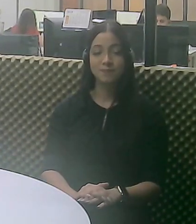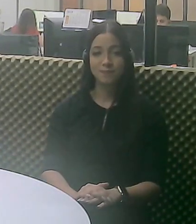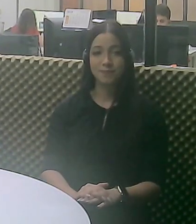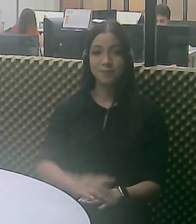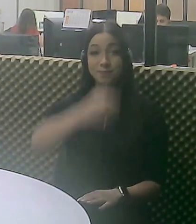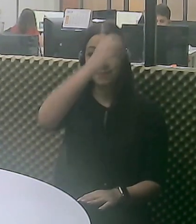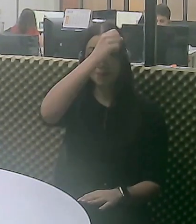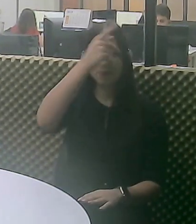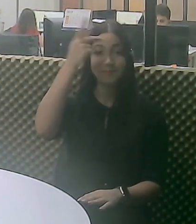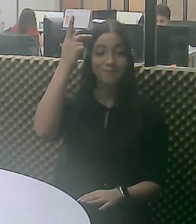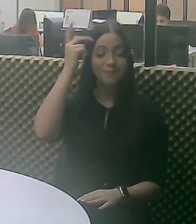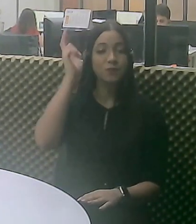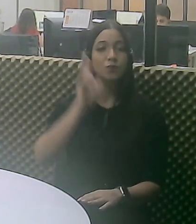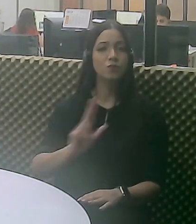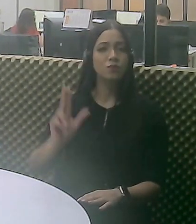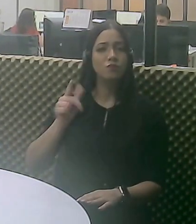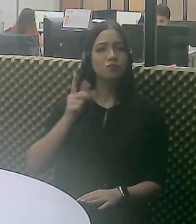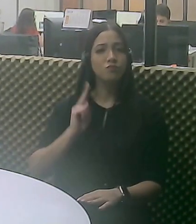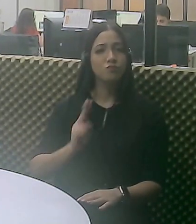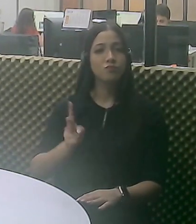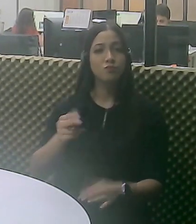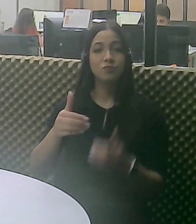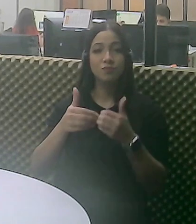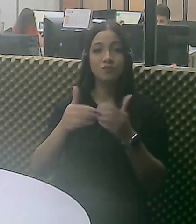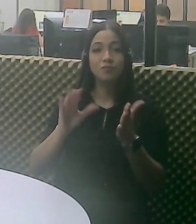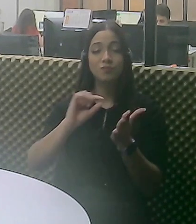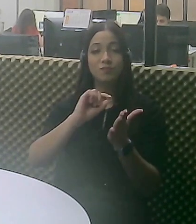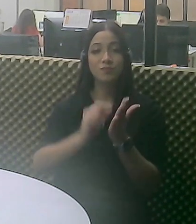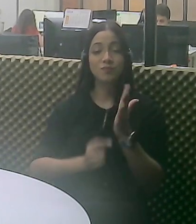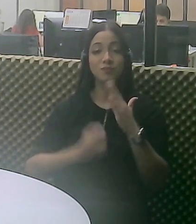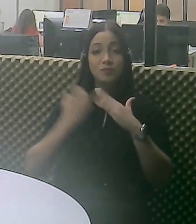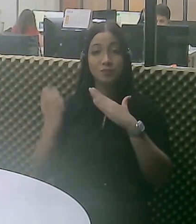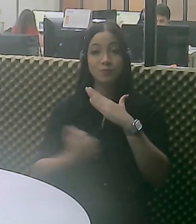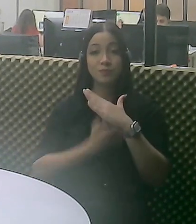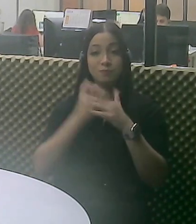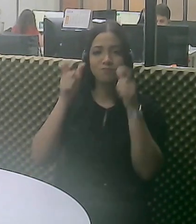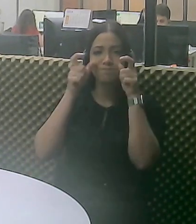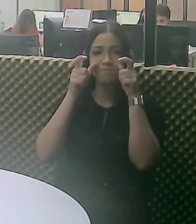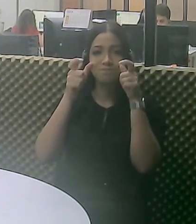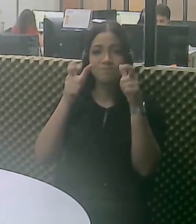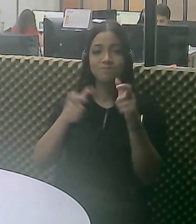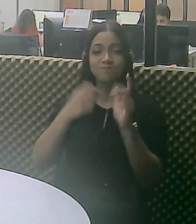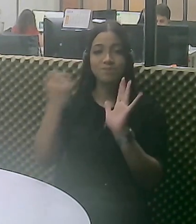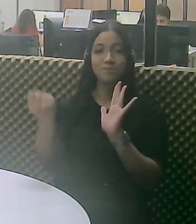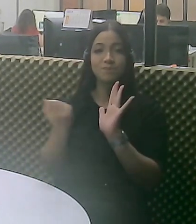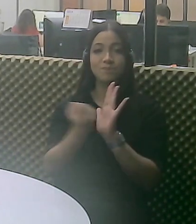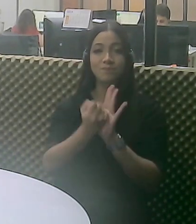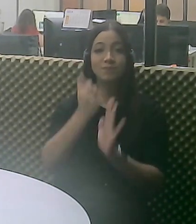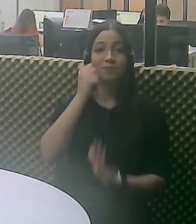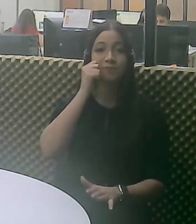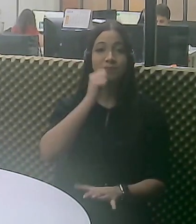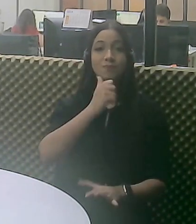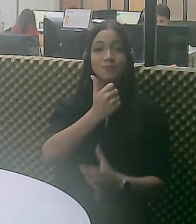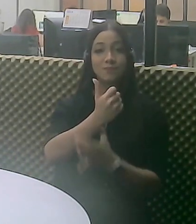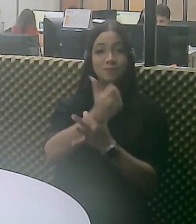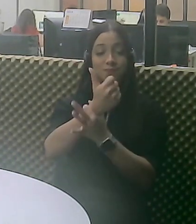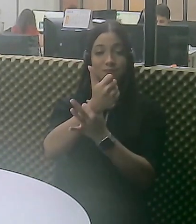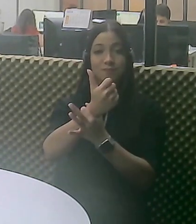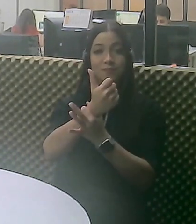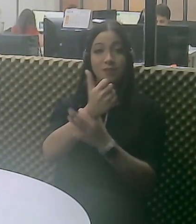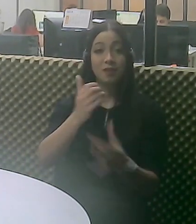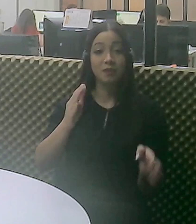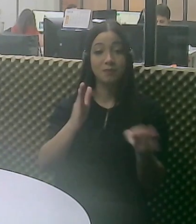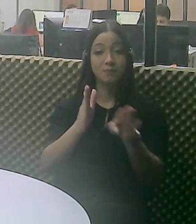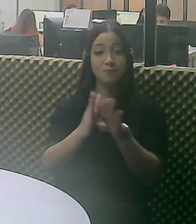A Prefeitura de Uberlândia continua com inscrições abertas para empresas interessadas em obter o selo Mulheres Protegidas. Até